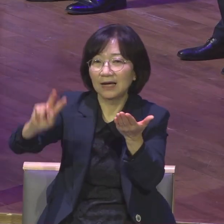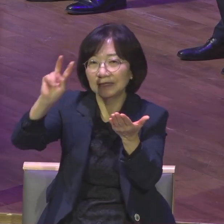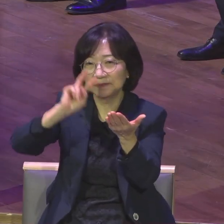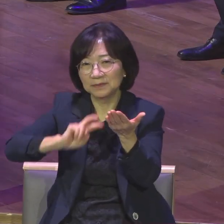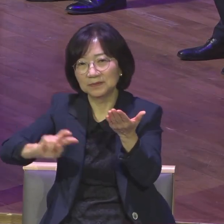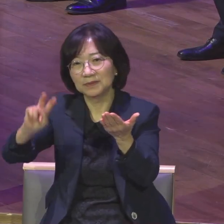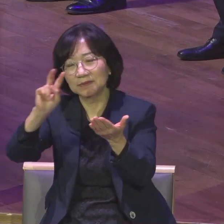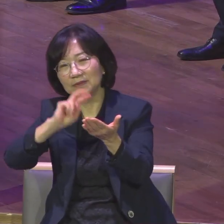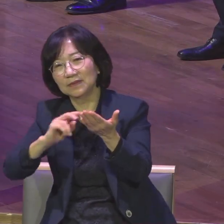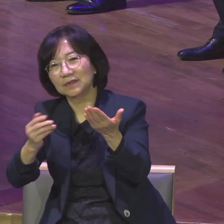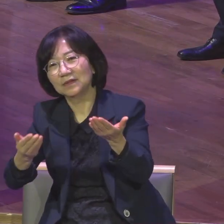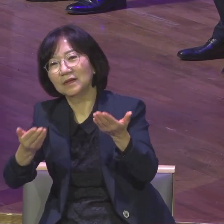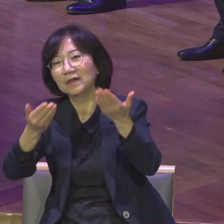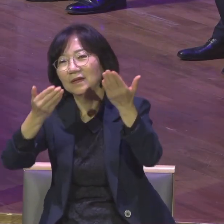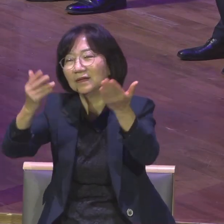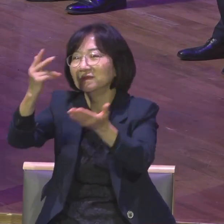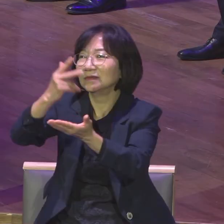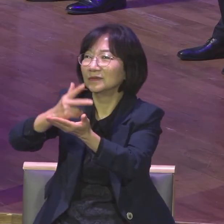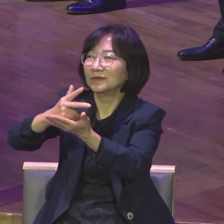찬양하며